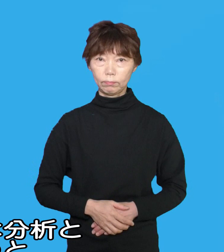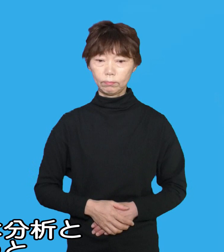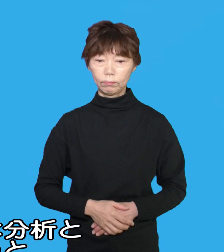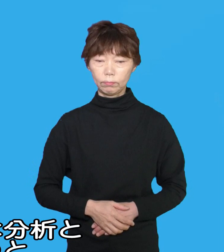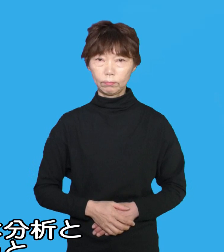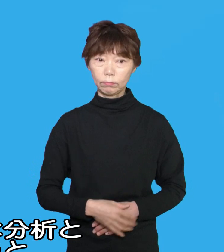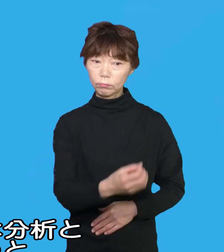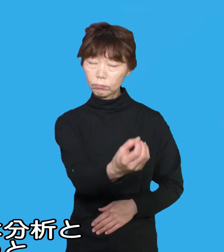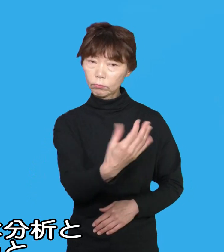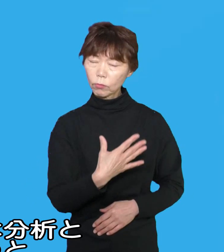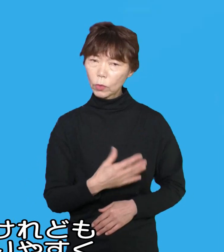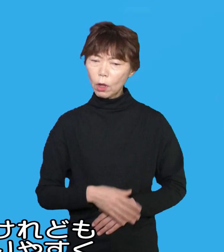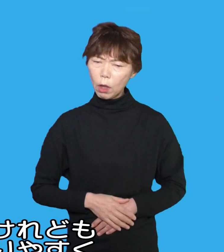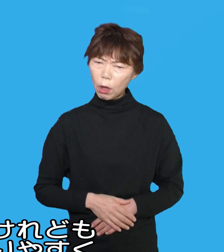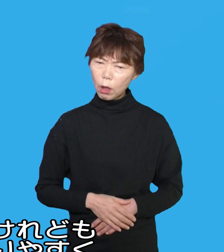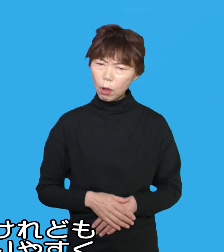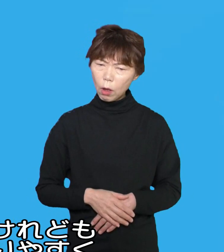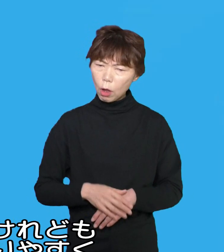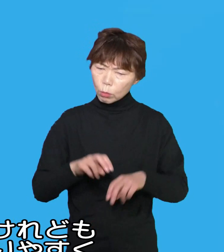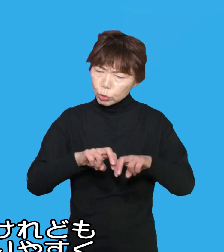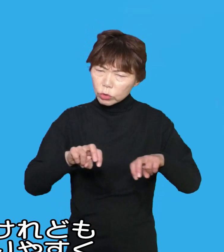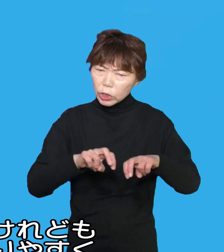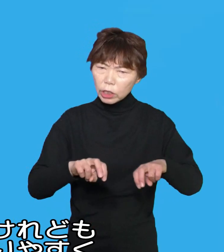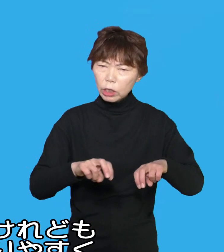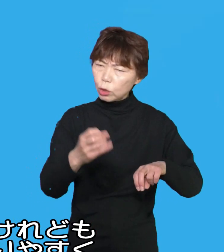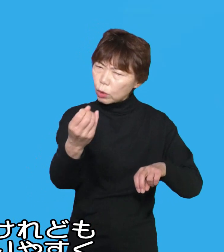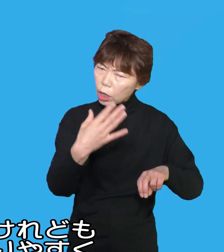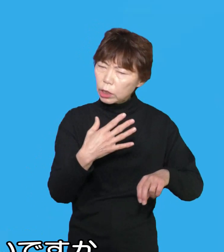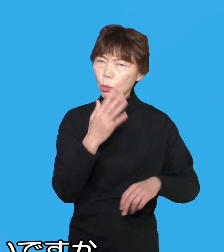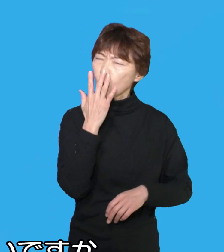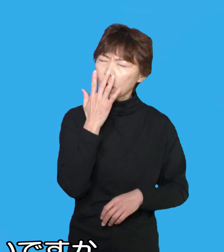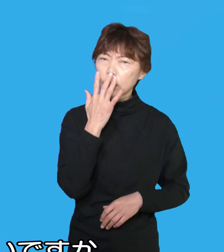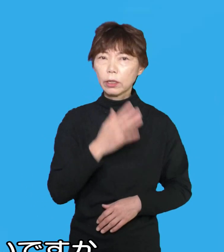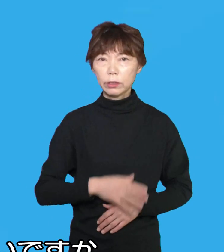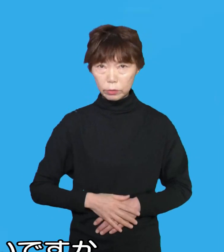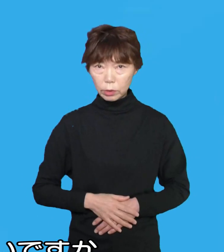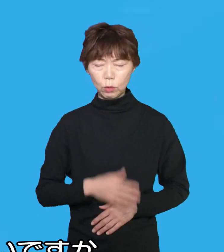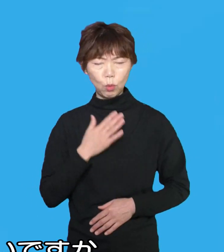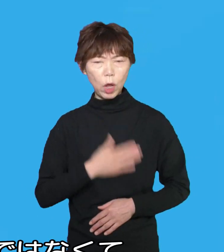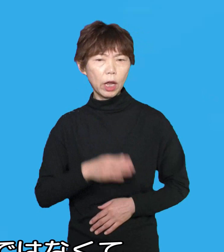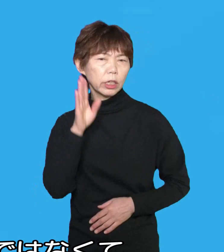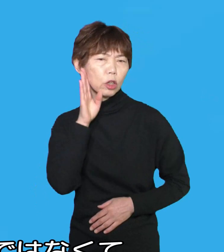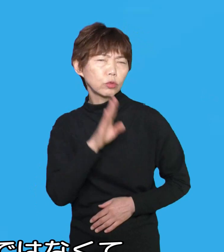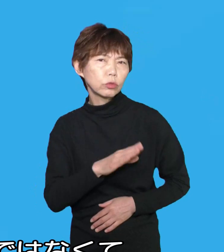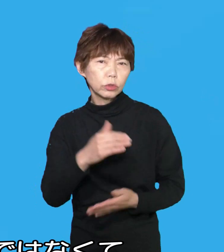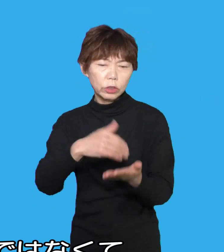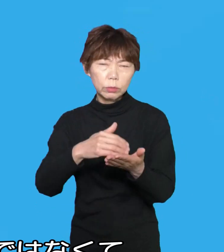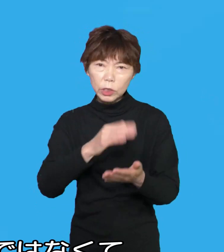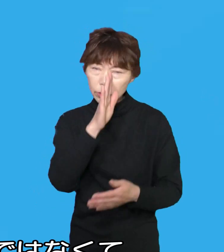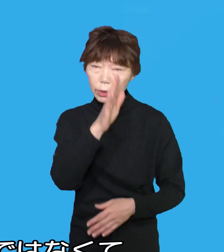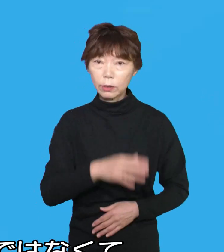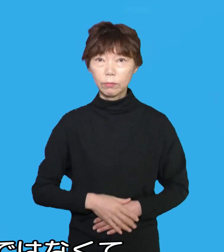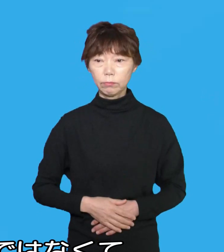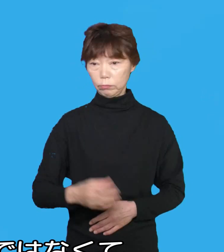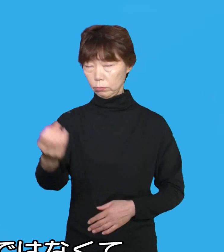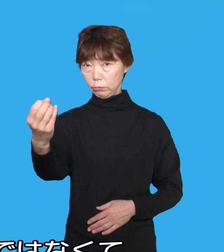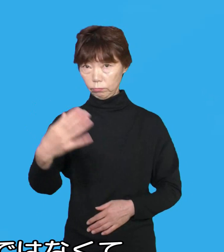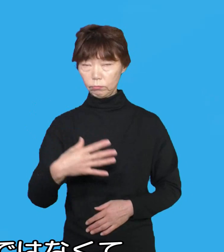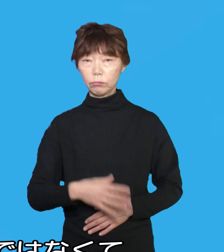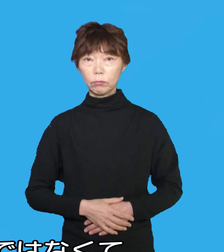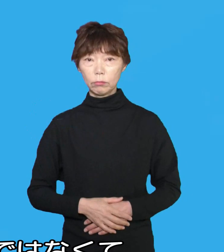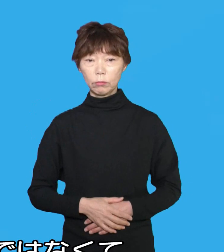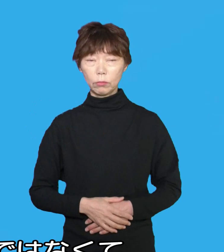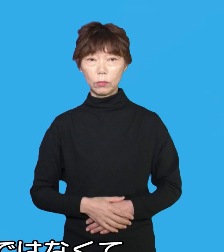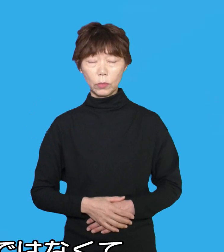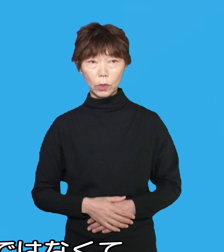医学的な分析と言われてもちょっとわからないんですけれども、もうちょっとわかりやすくご説明いただけないですか。 あの どんなふうに答えたか